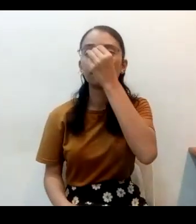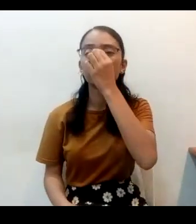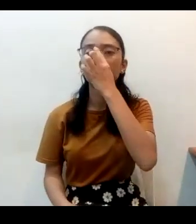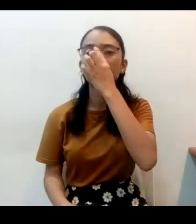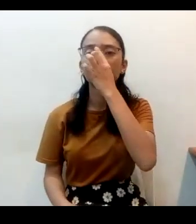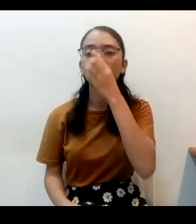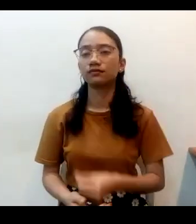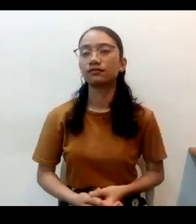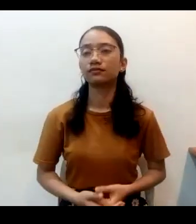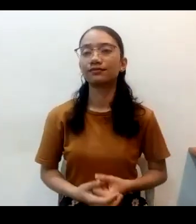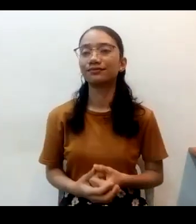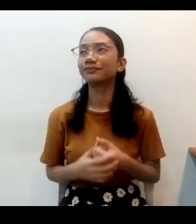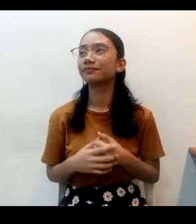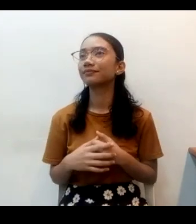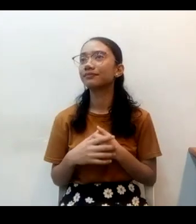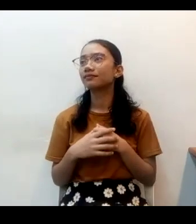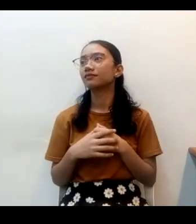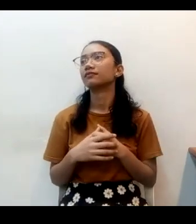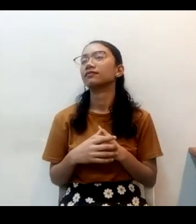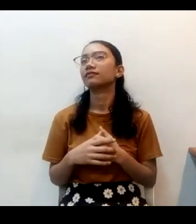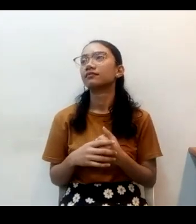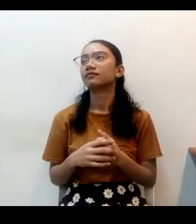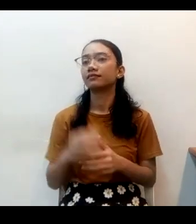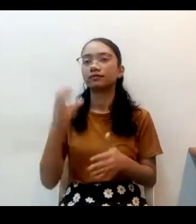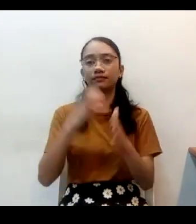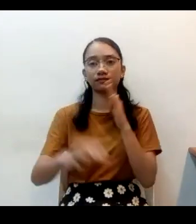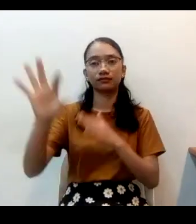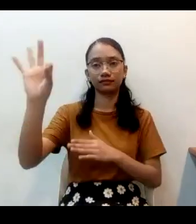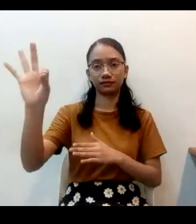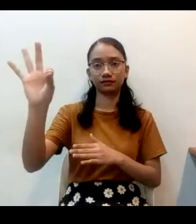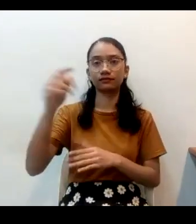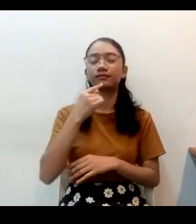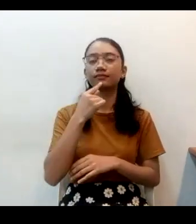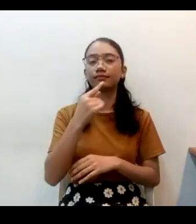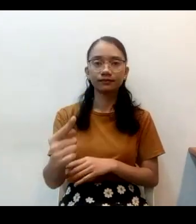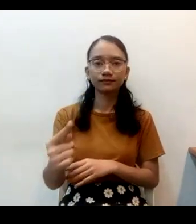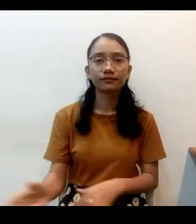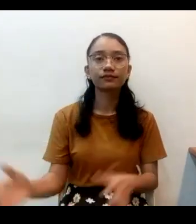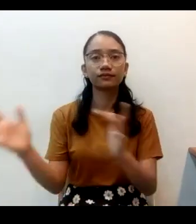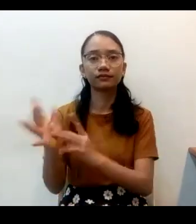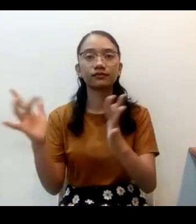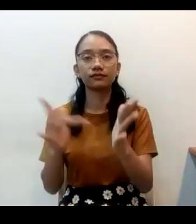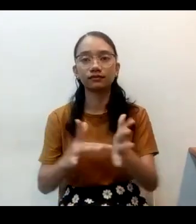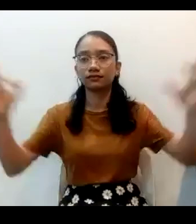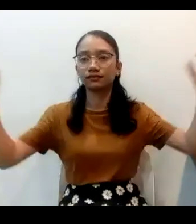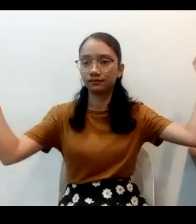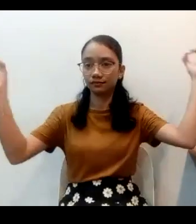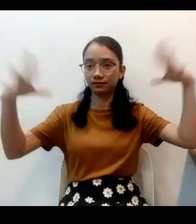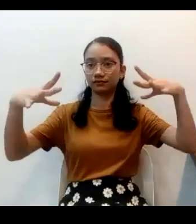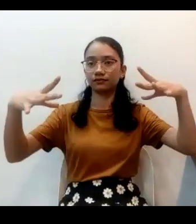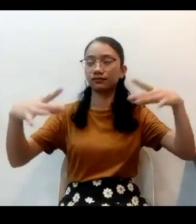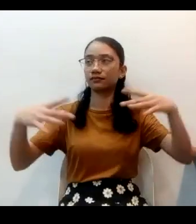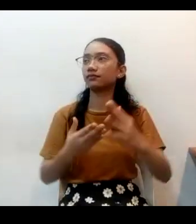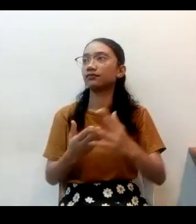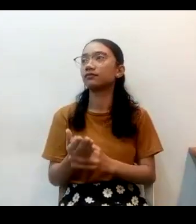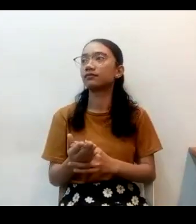nasa kadiliman ay nakakita ng tunay na liwanag. So chapter 9 says, Jesus is a light, and through the example